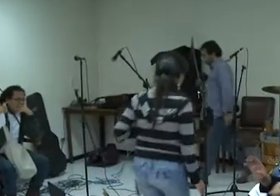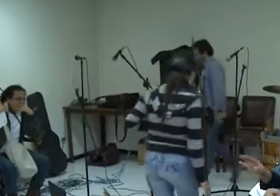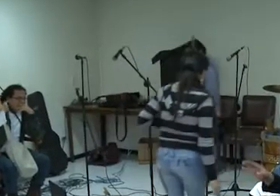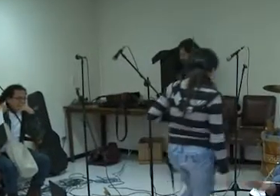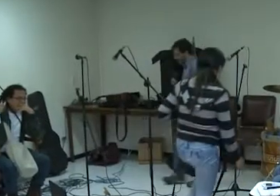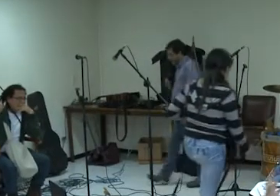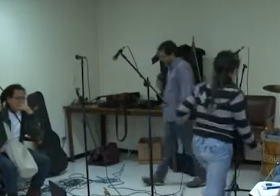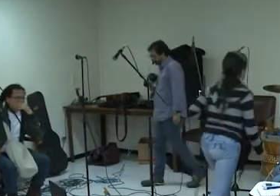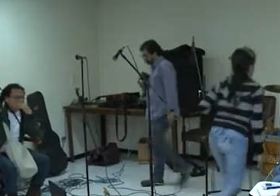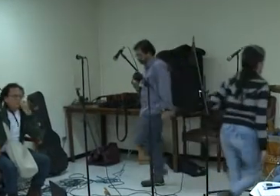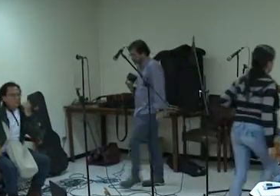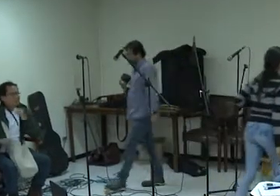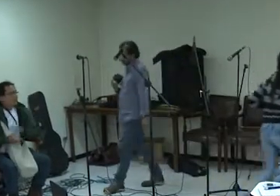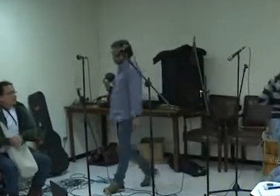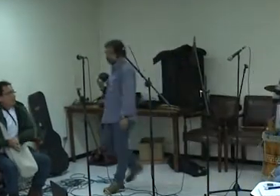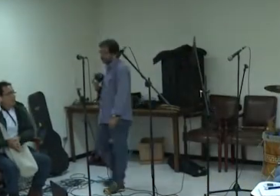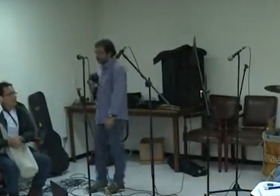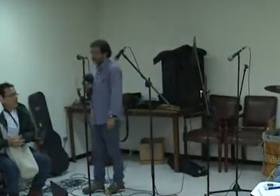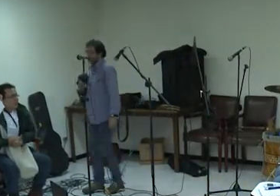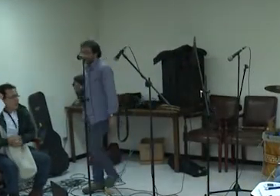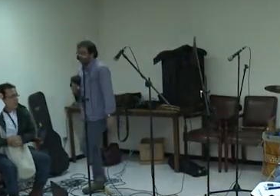el comentario es el siguiente.